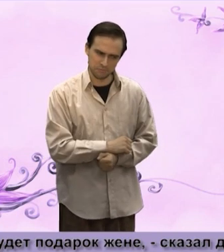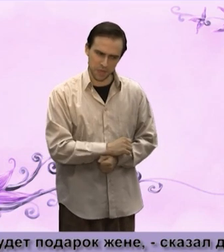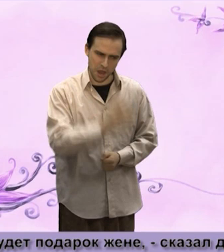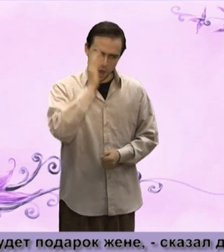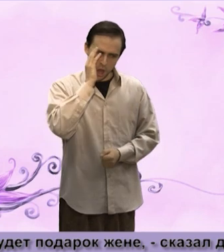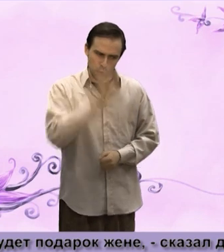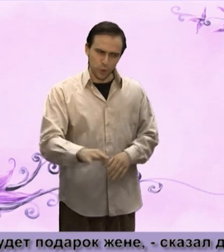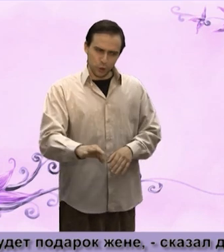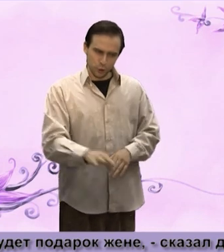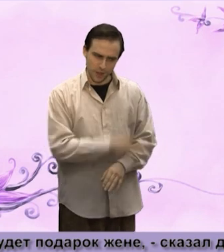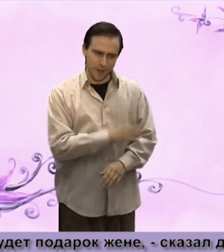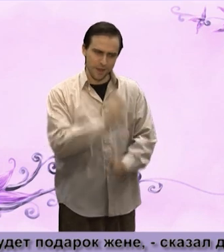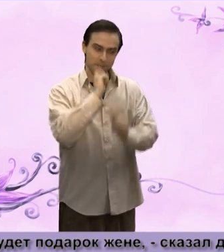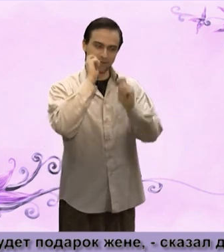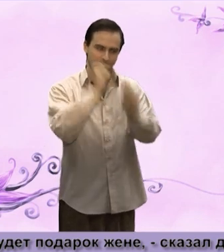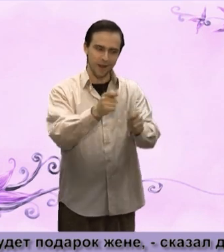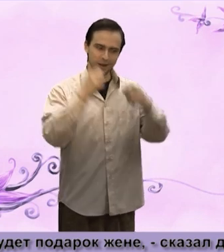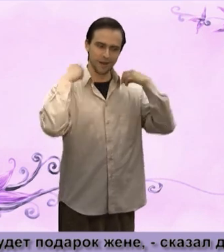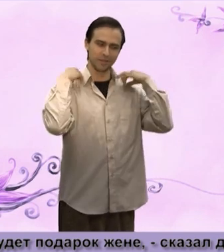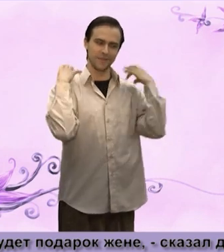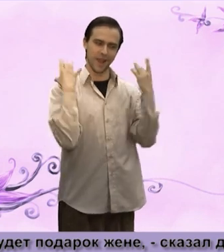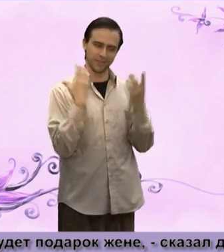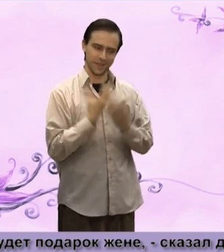«Вот будет подарок жене», — сказал дед.